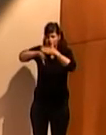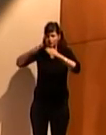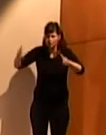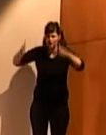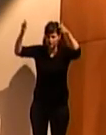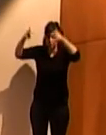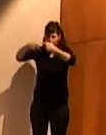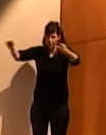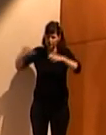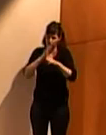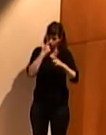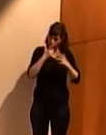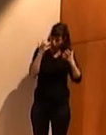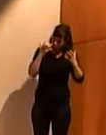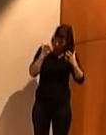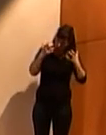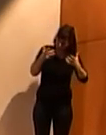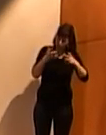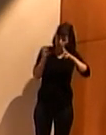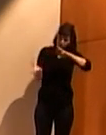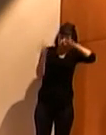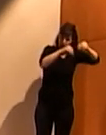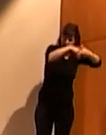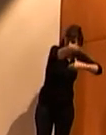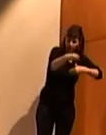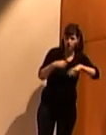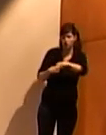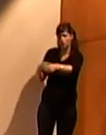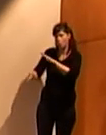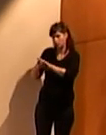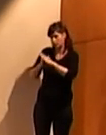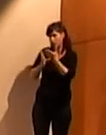Alors, l'objectif du projet au départ, c'était surtout d'être en extérieur.